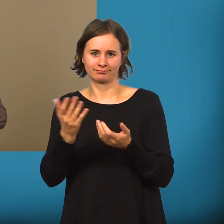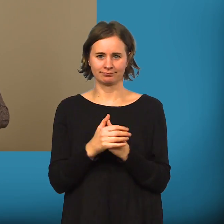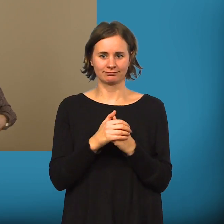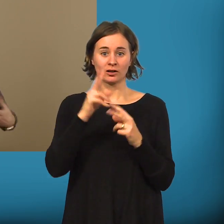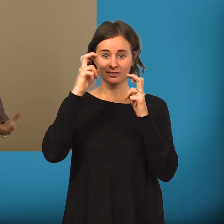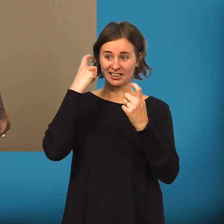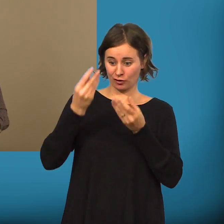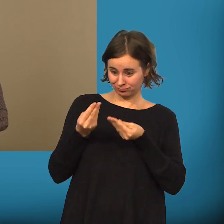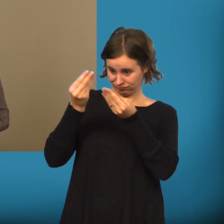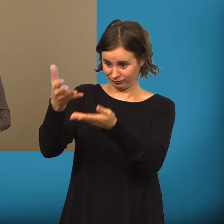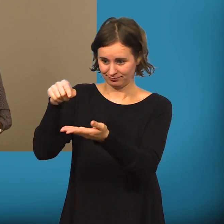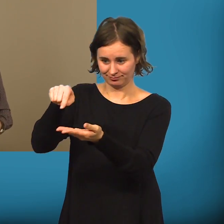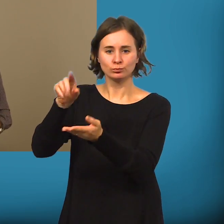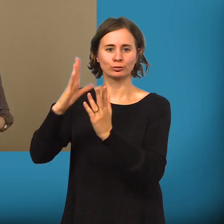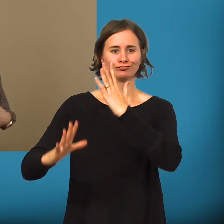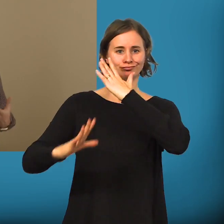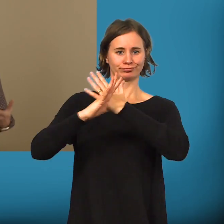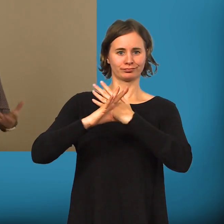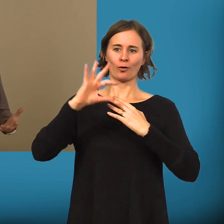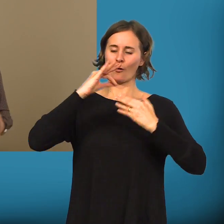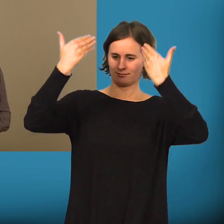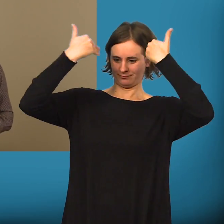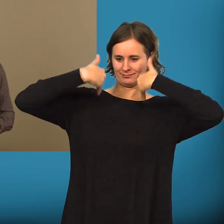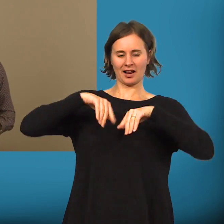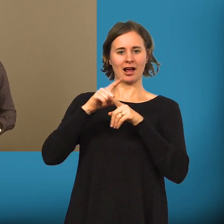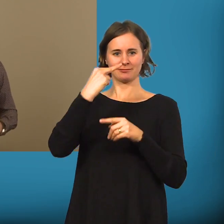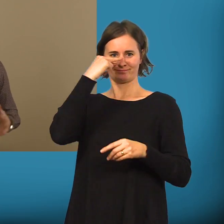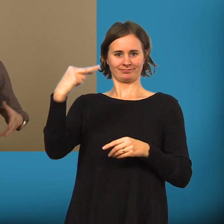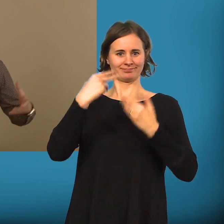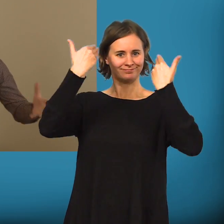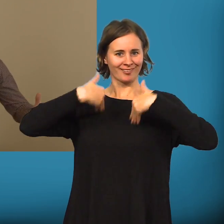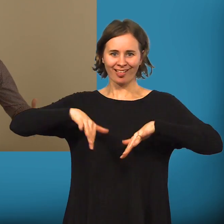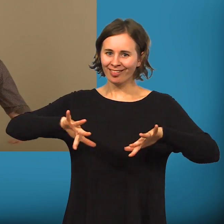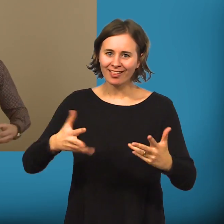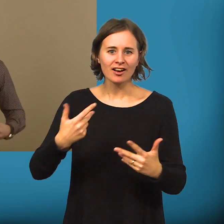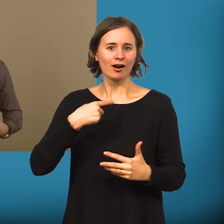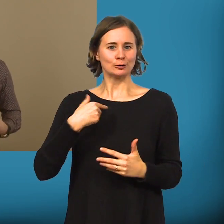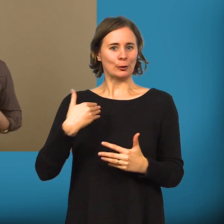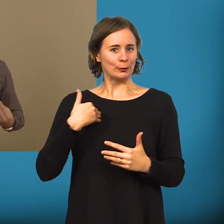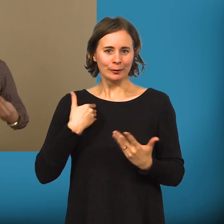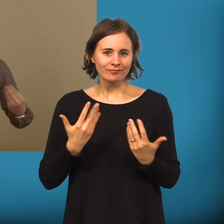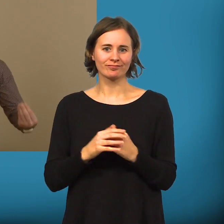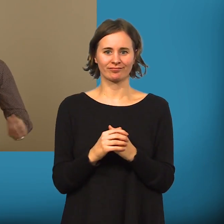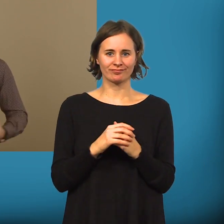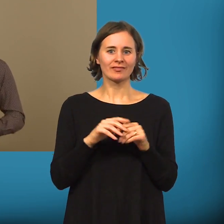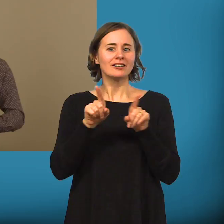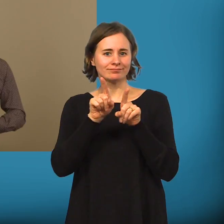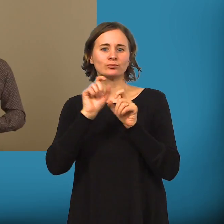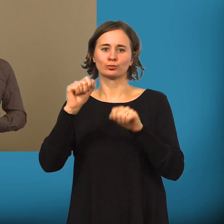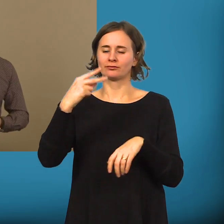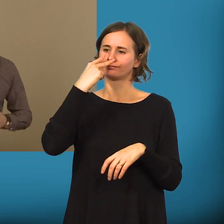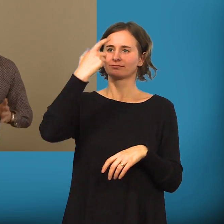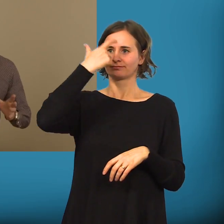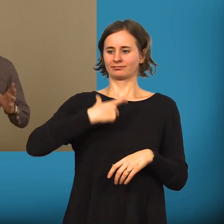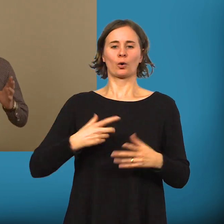informacija padės man formuoti tokį įvaizdį, kokį aš noriu, kad formuotų. Kokia informacija padės